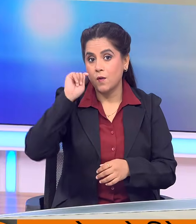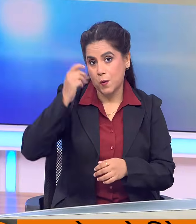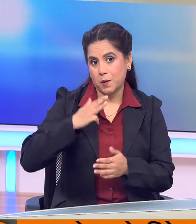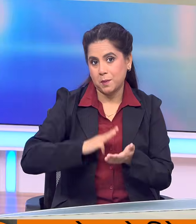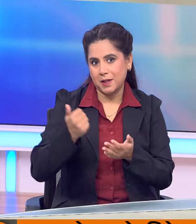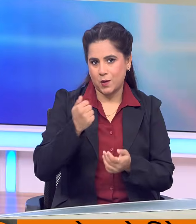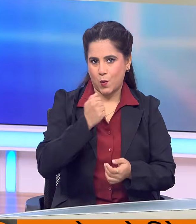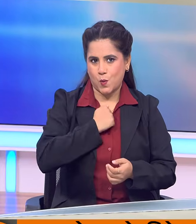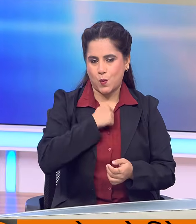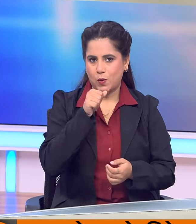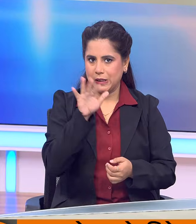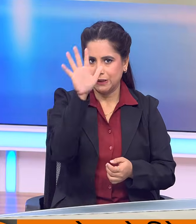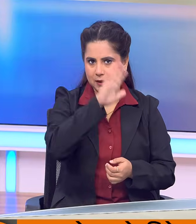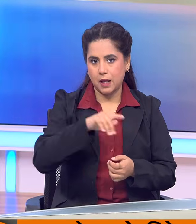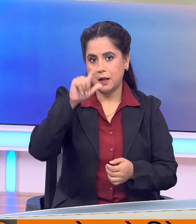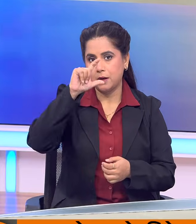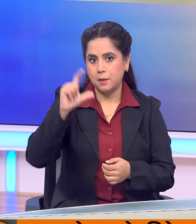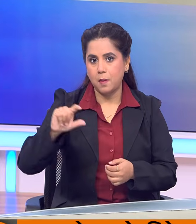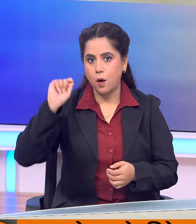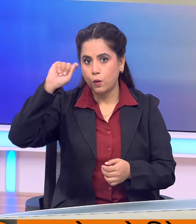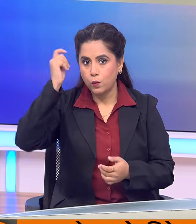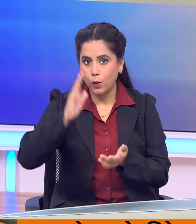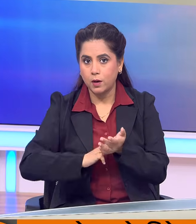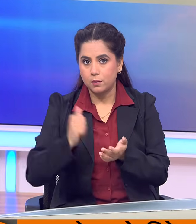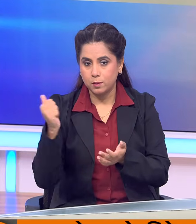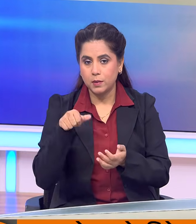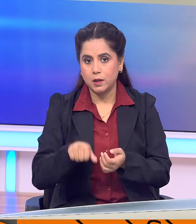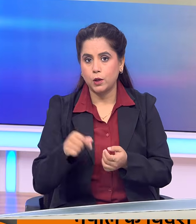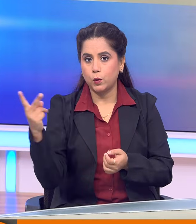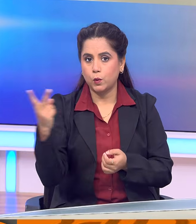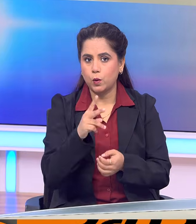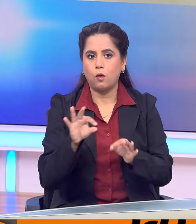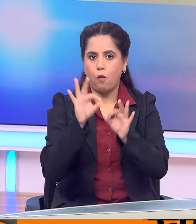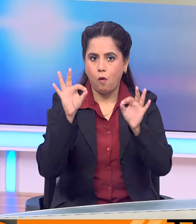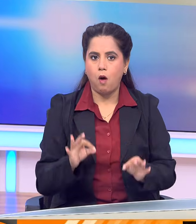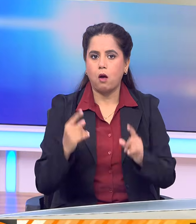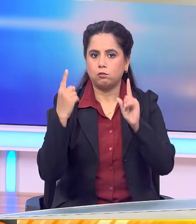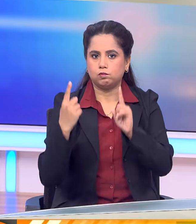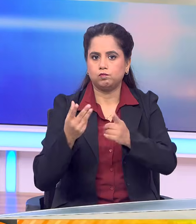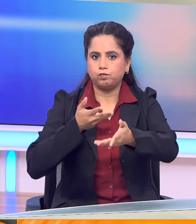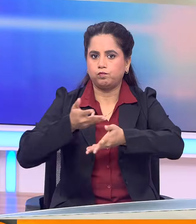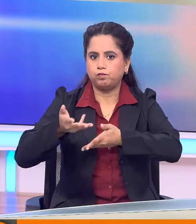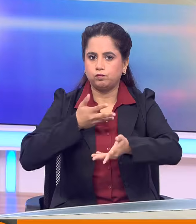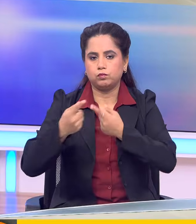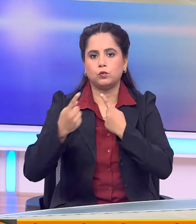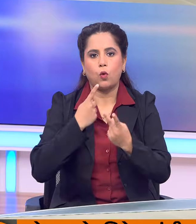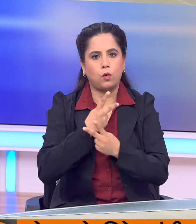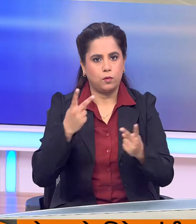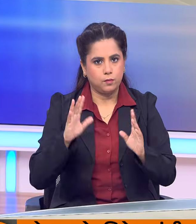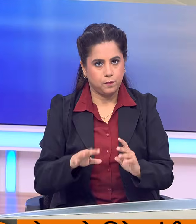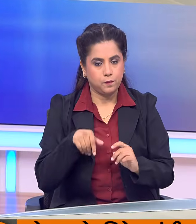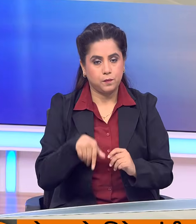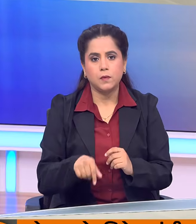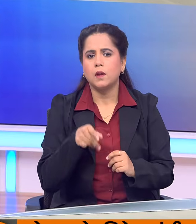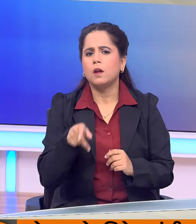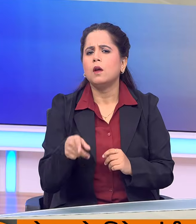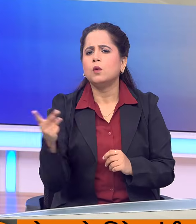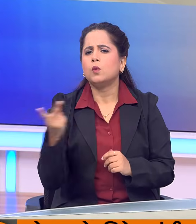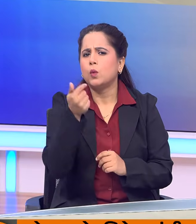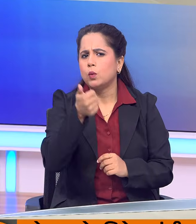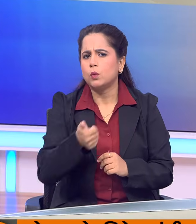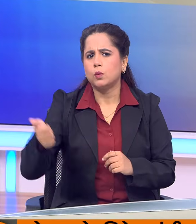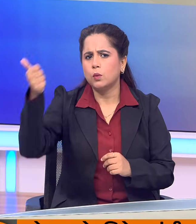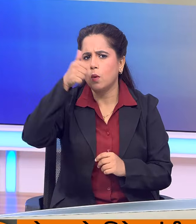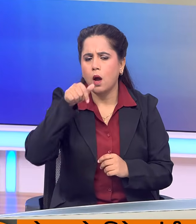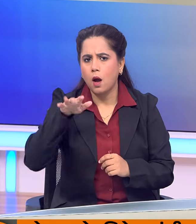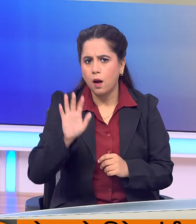मंत्री डॉक्टर एस जयशंकर नेपाल के विदेश मंत्री के साथ औपचारिक बैठक करेंगे। इस बैठक में दोनों नेताओं